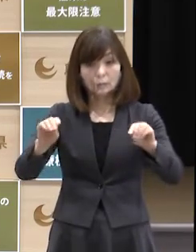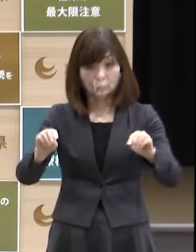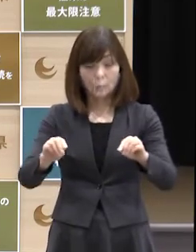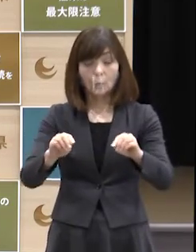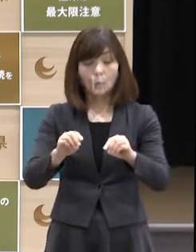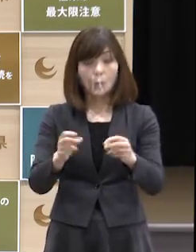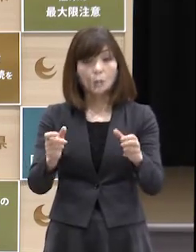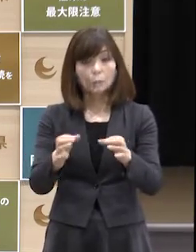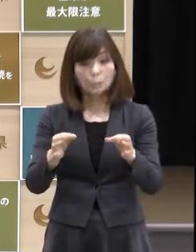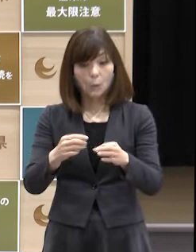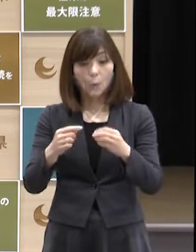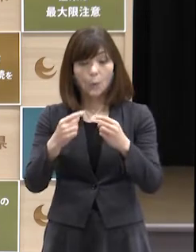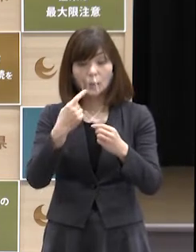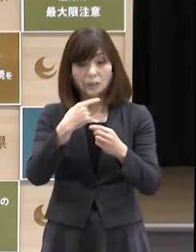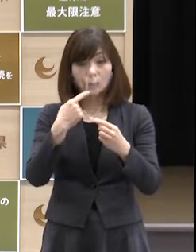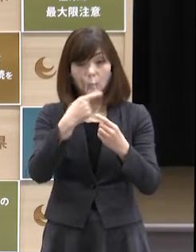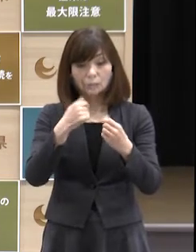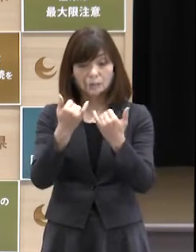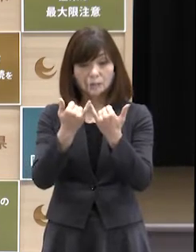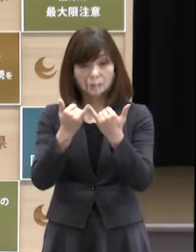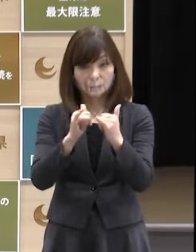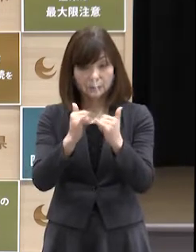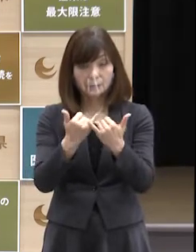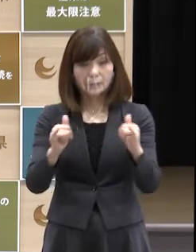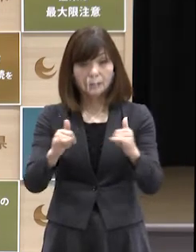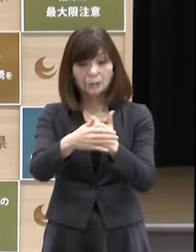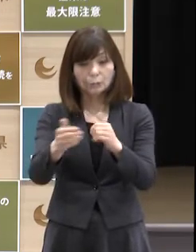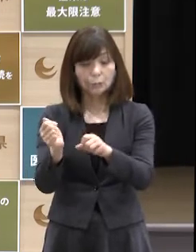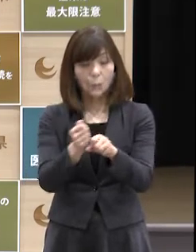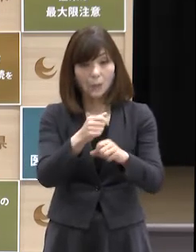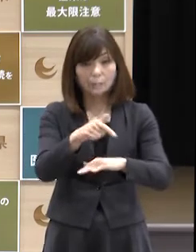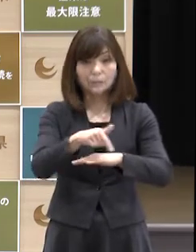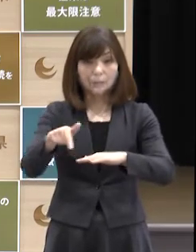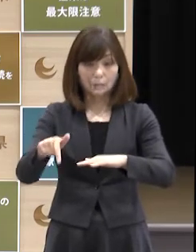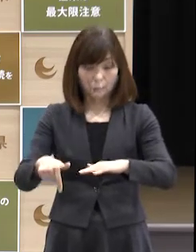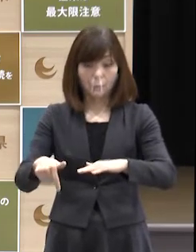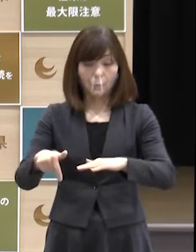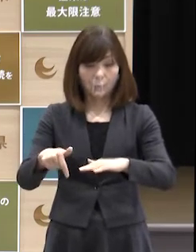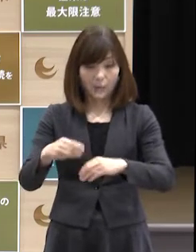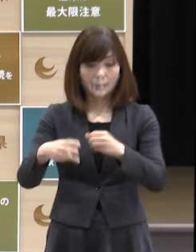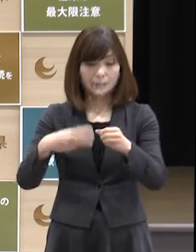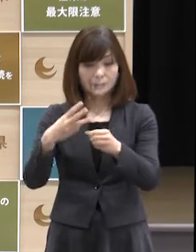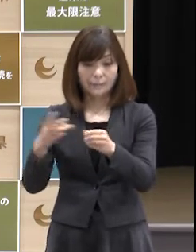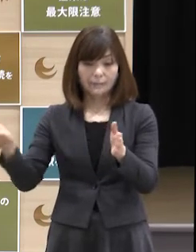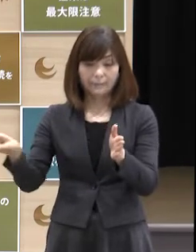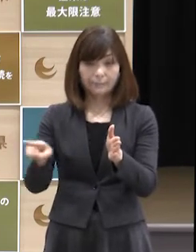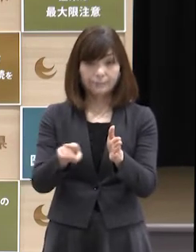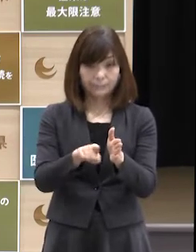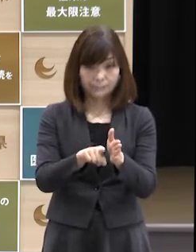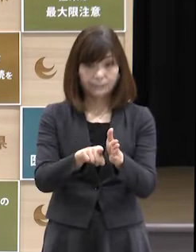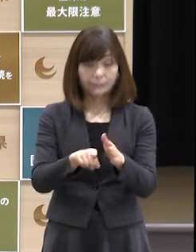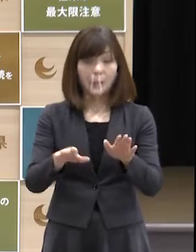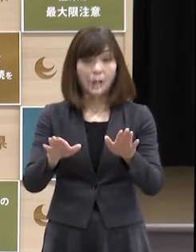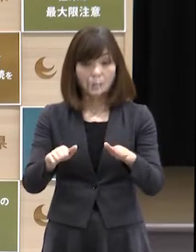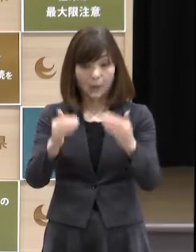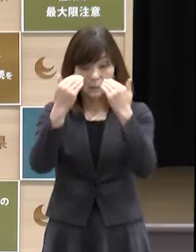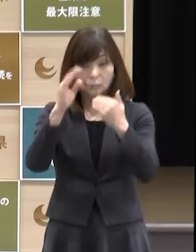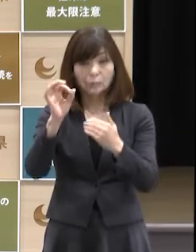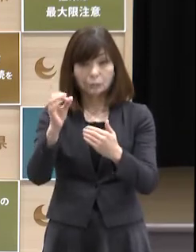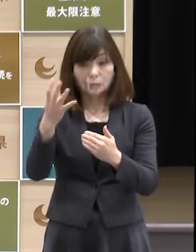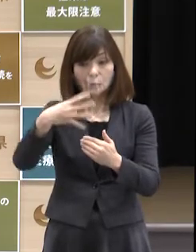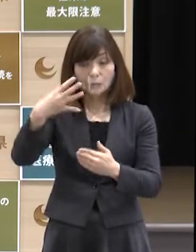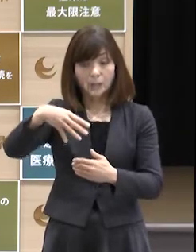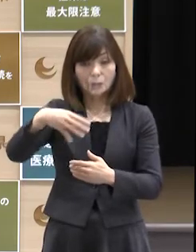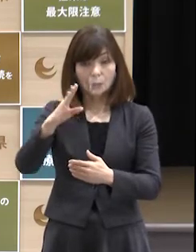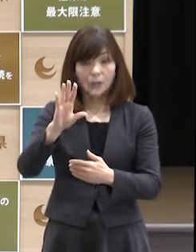集応援プロジェクトが2019年4月の開始から3年を迎えます。現時点の寄付額は4400万円